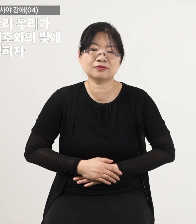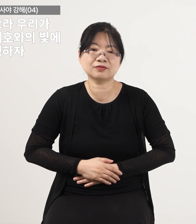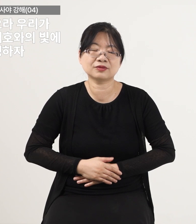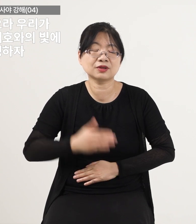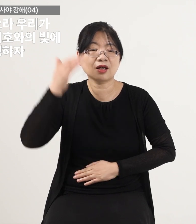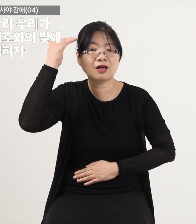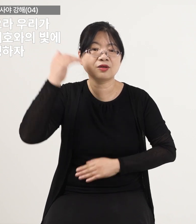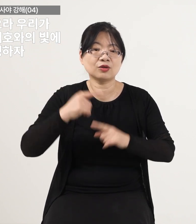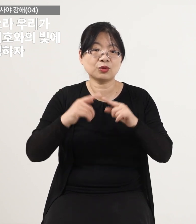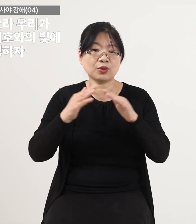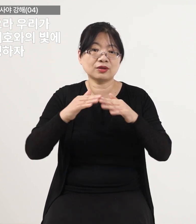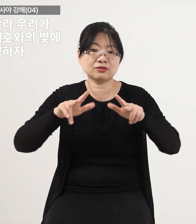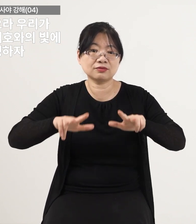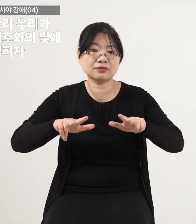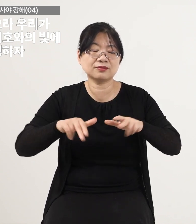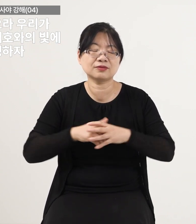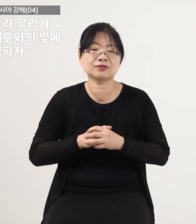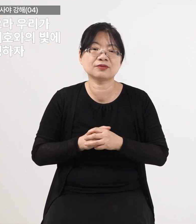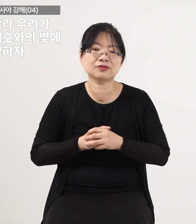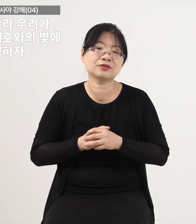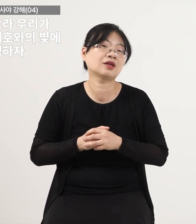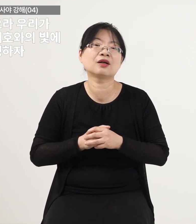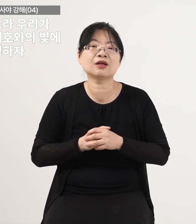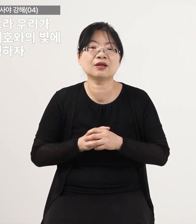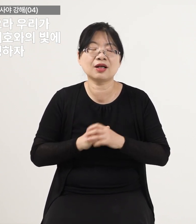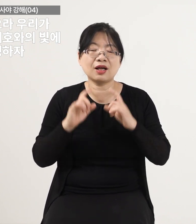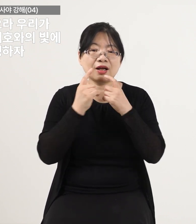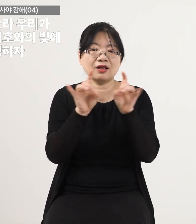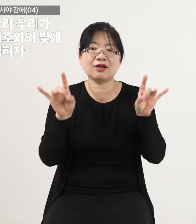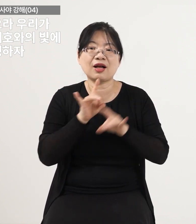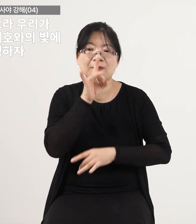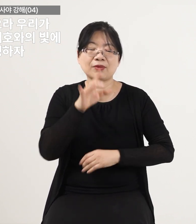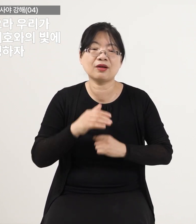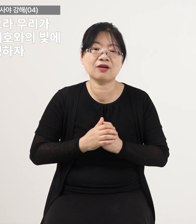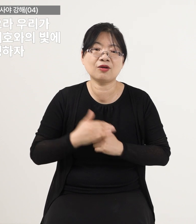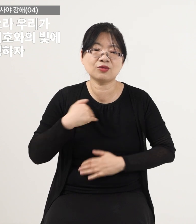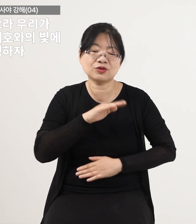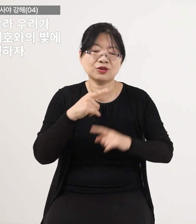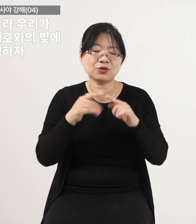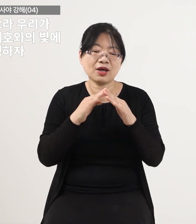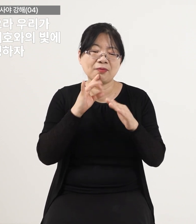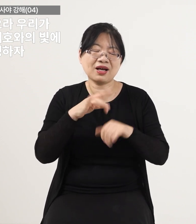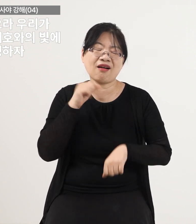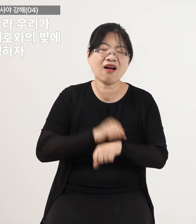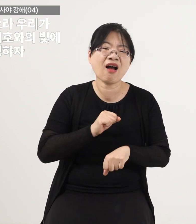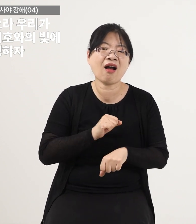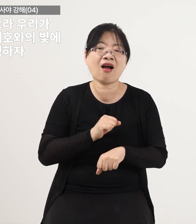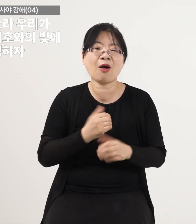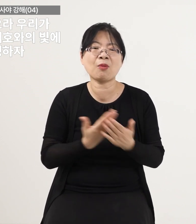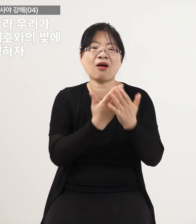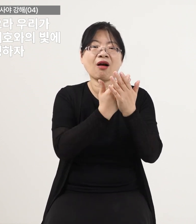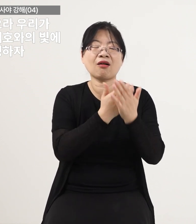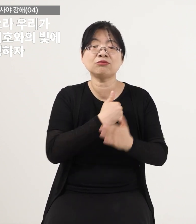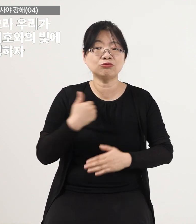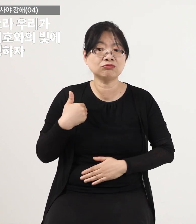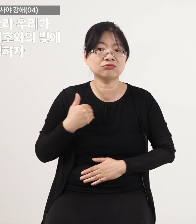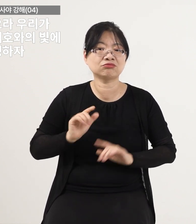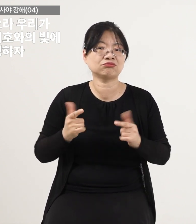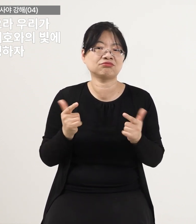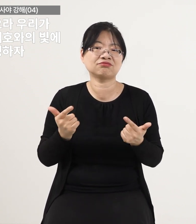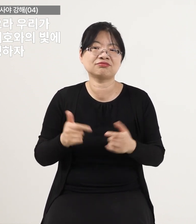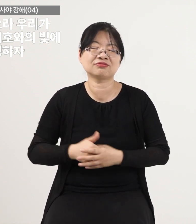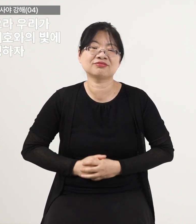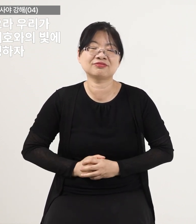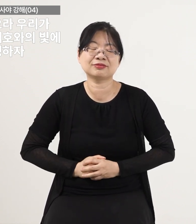그러니까 한국교회는 절대 개토화가 되어서는 안 돼요. 뭐 우리 교회만 잘 되면 되지. 아니요.